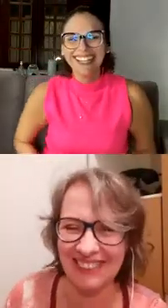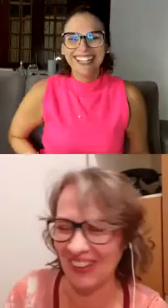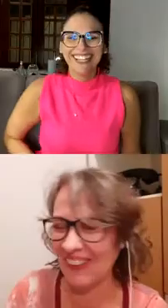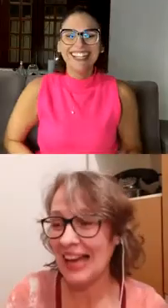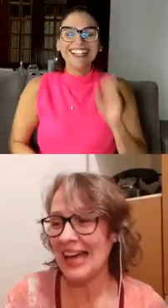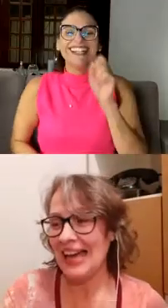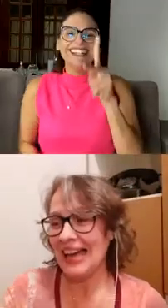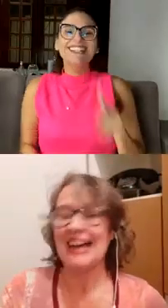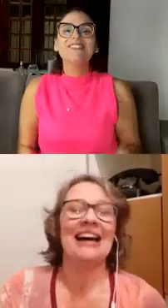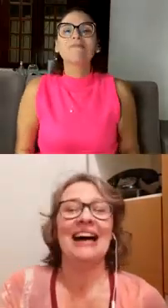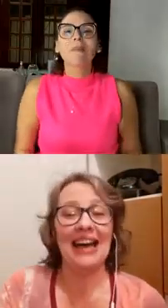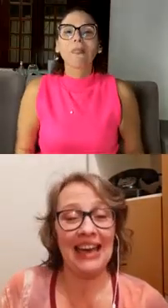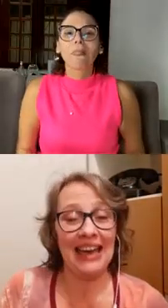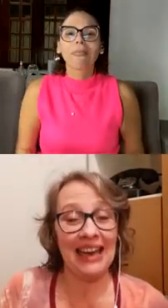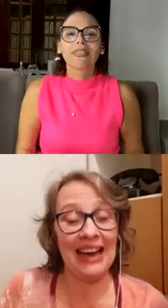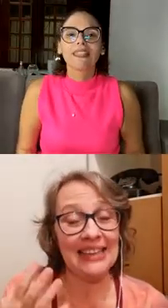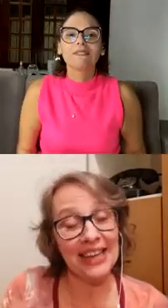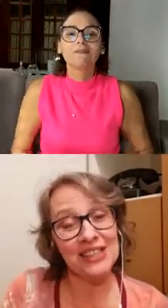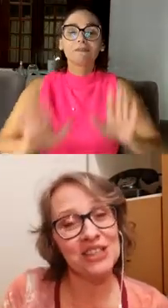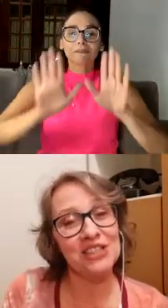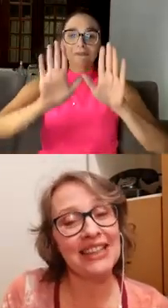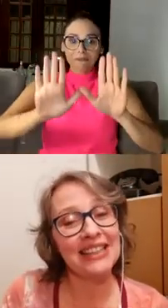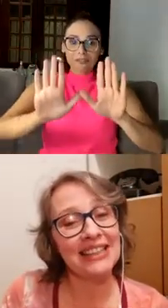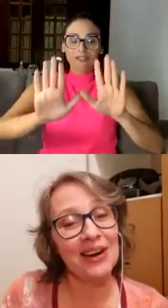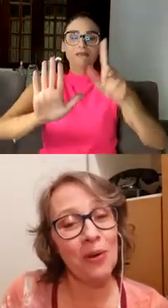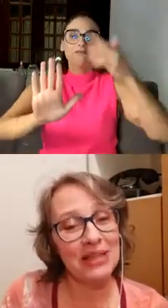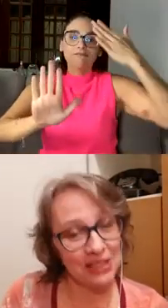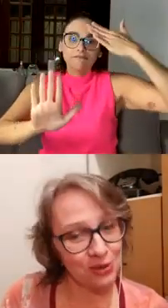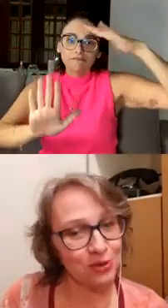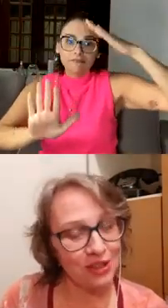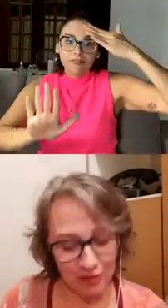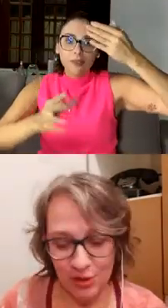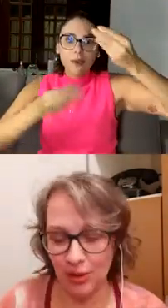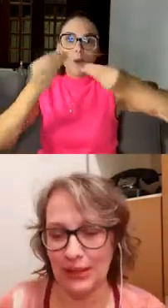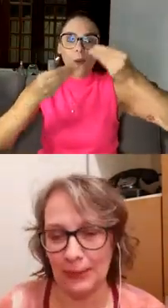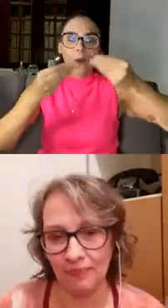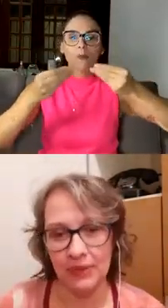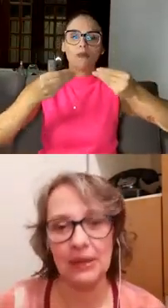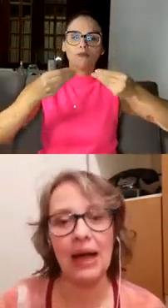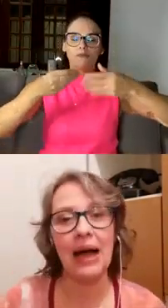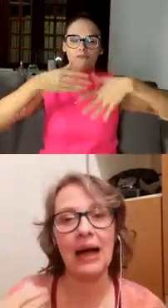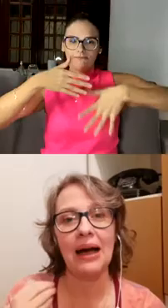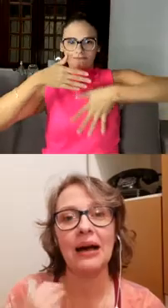Tá bom. E aí a gente vai entender como essa estrutura funciona.